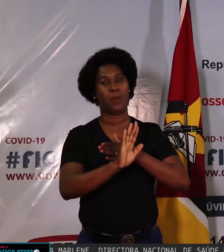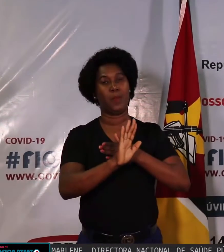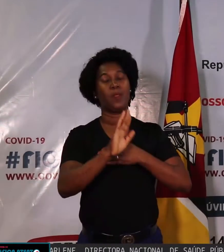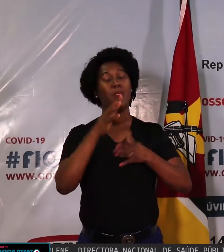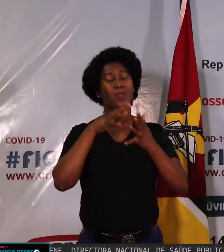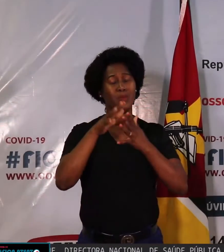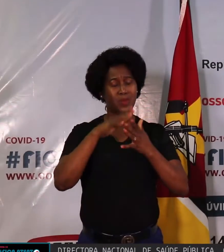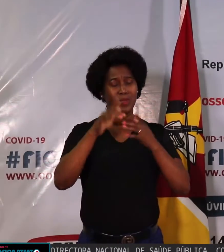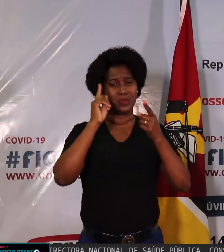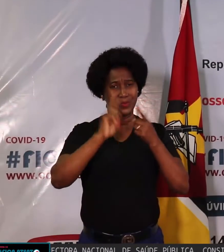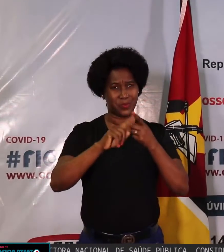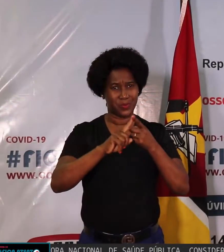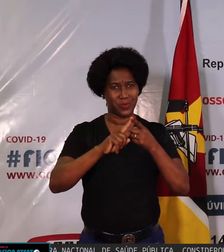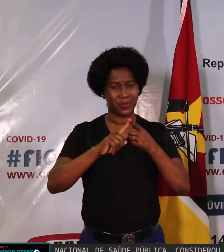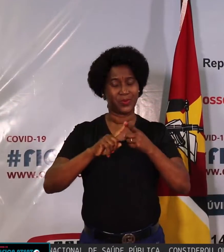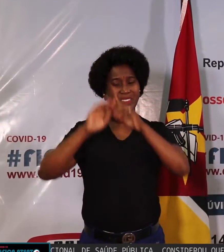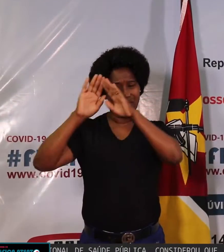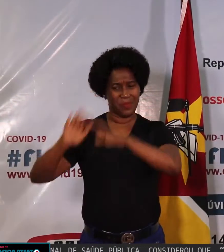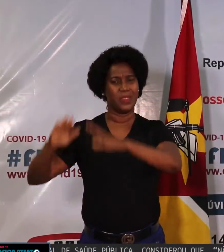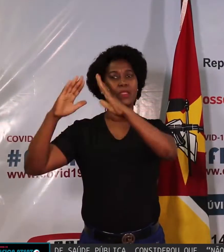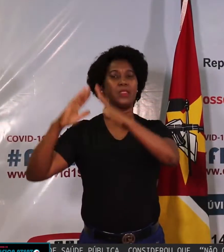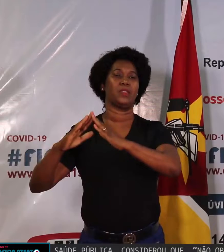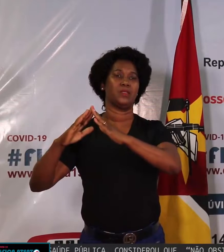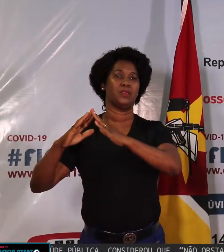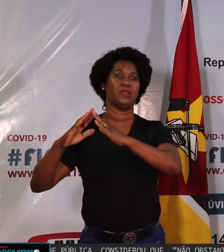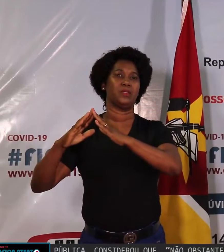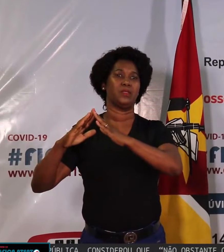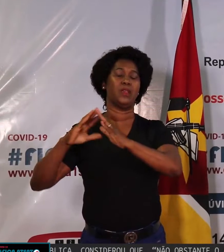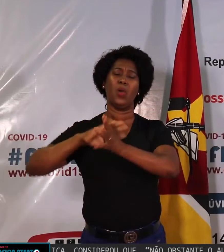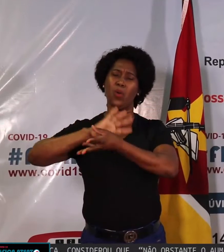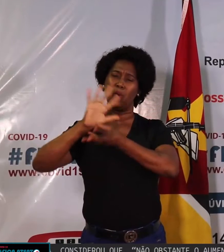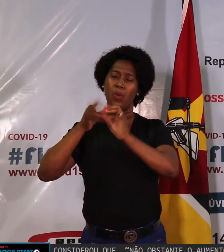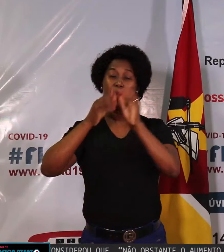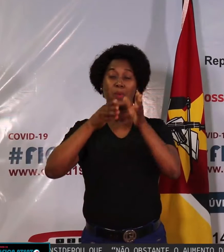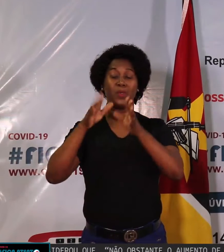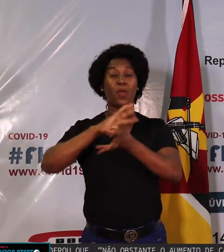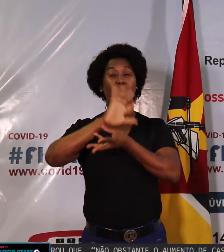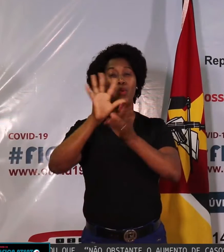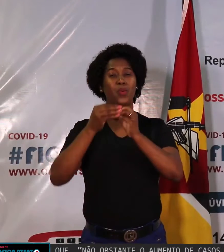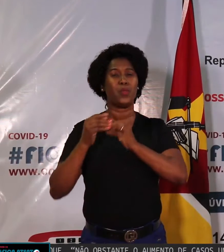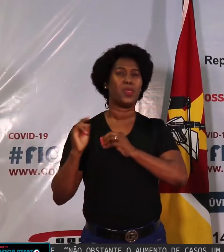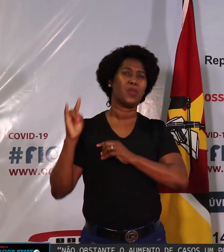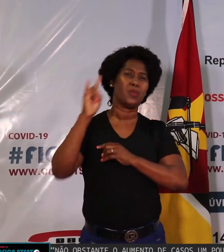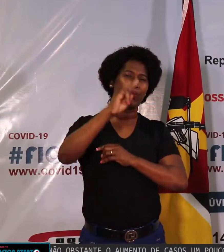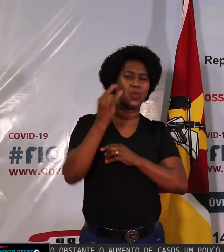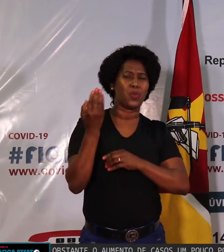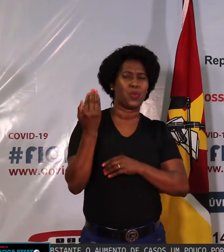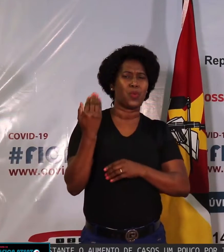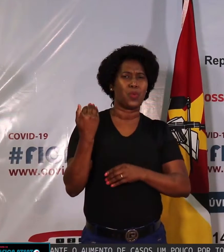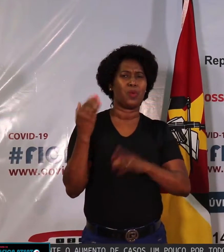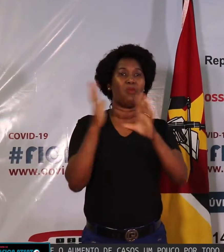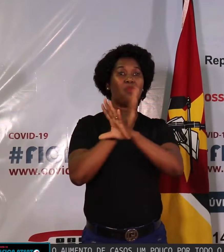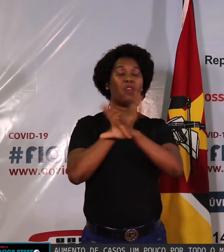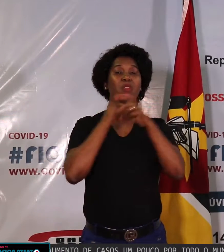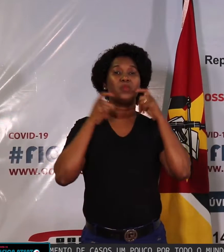nomeadamente, submeter à quarentena obrigatória todas as pessoas que tenham viajado recentemente para fora